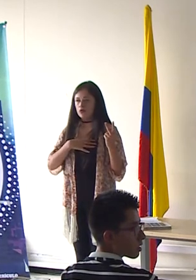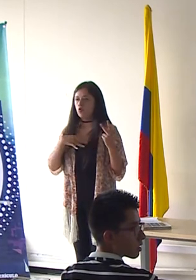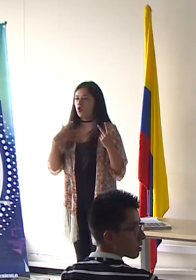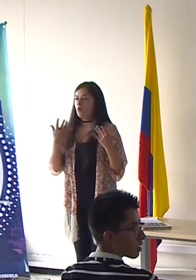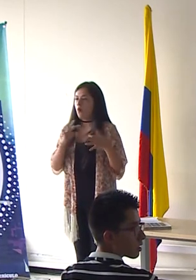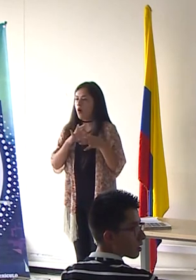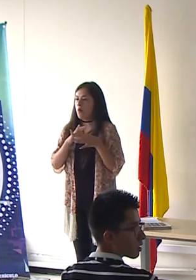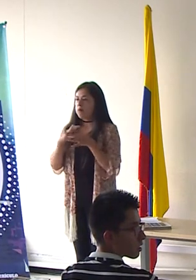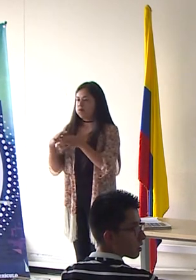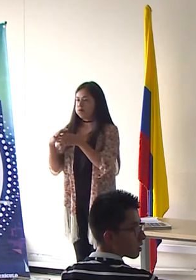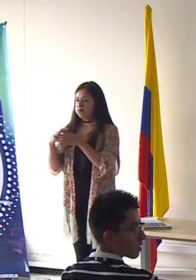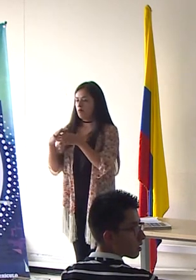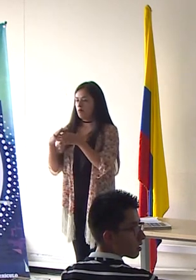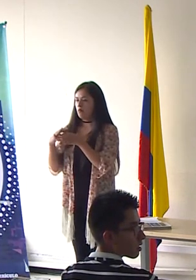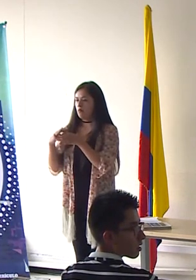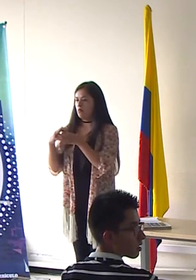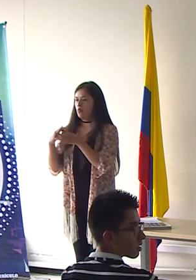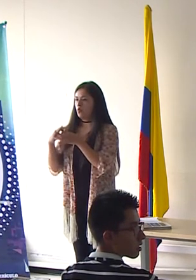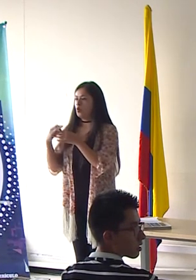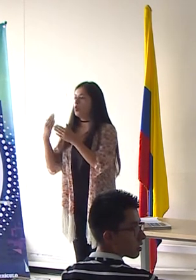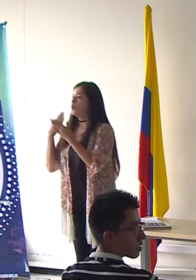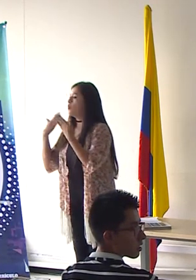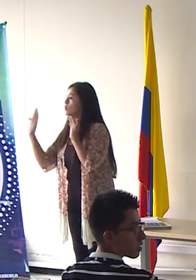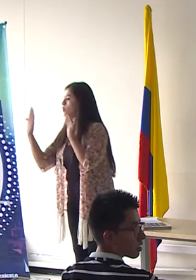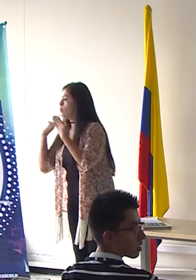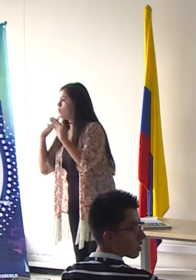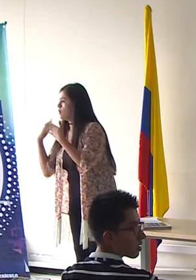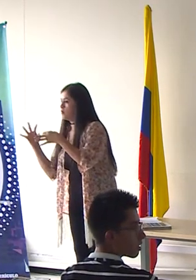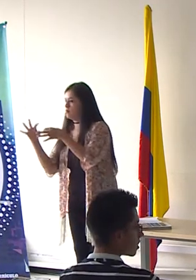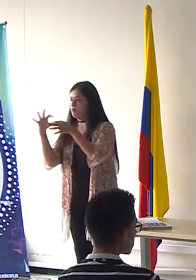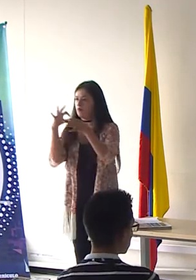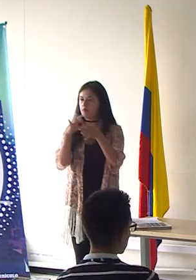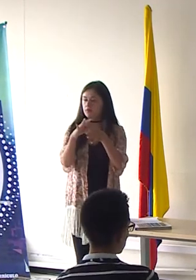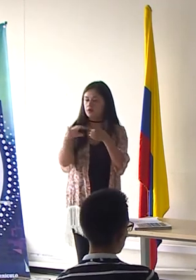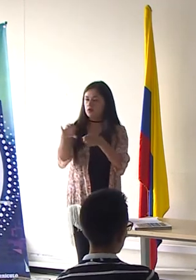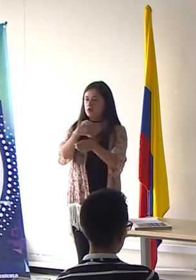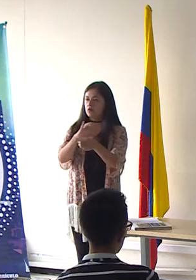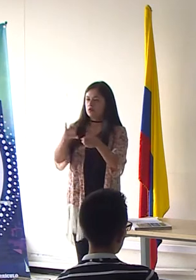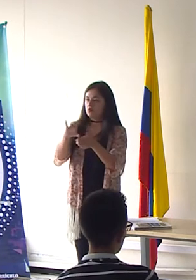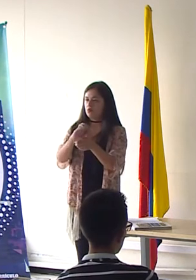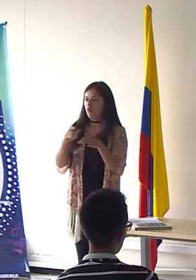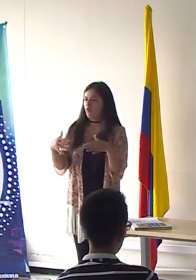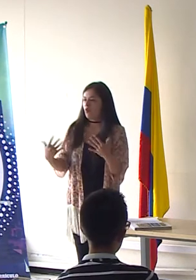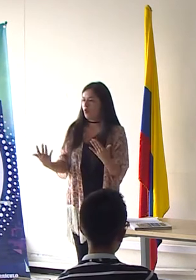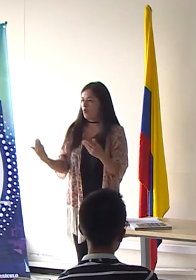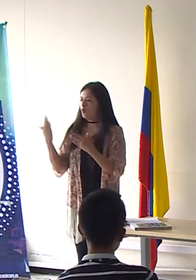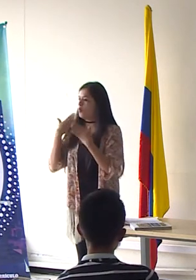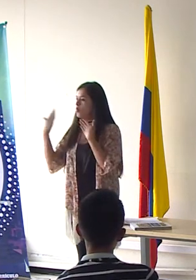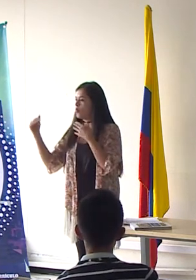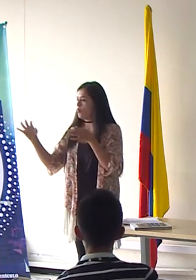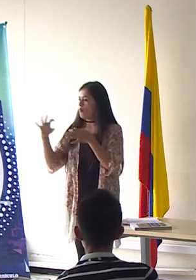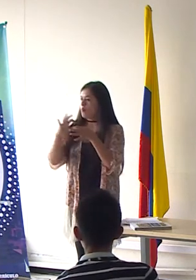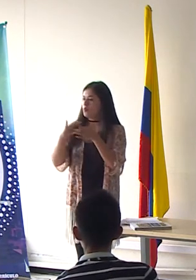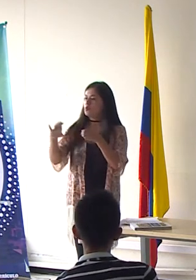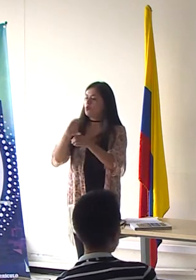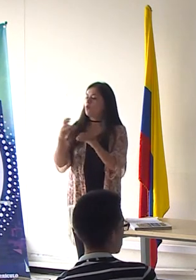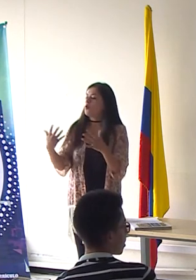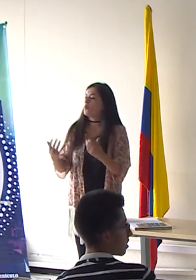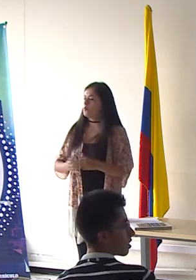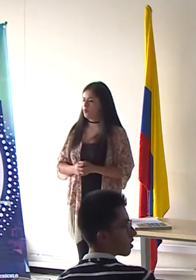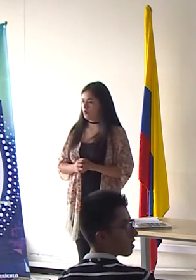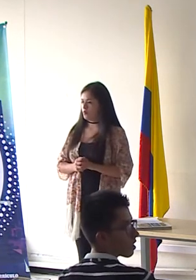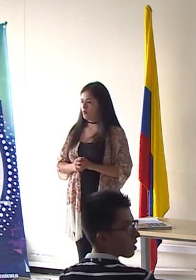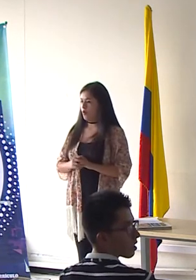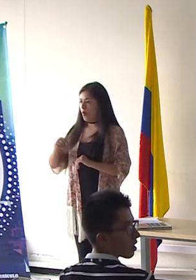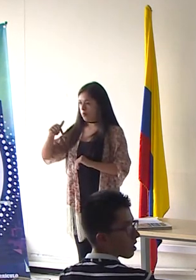con lo rural o sea que parecieran como dos mundos separados y cuáles son las conexiones ambientales por ejemplo de